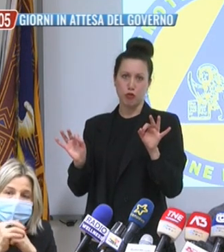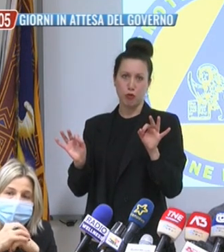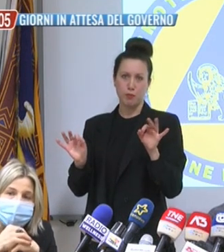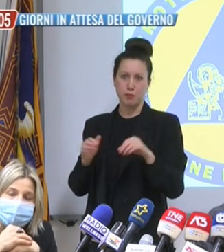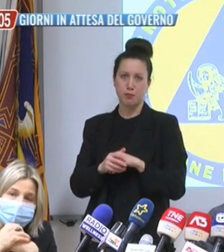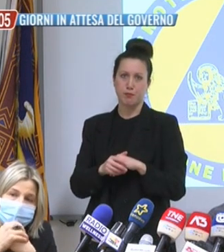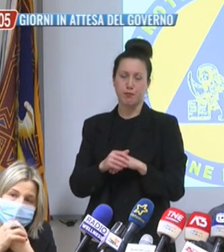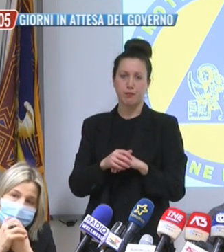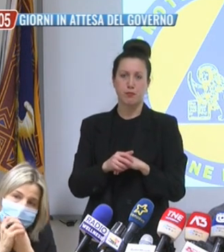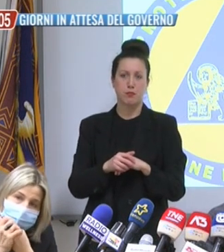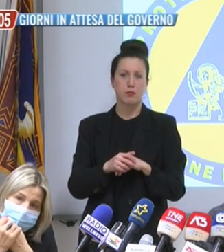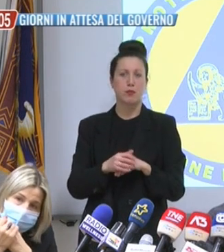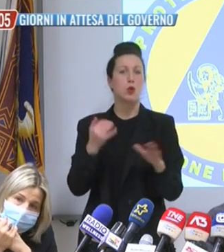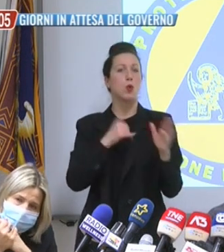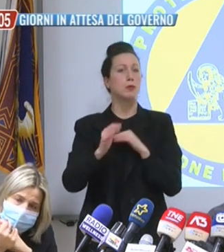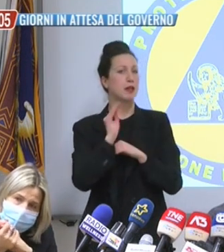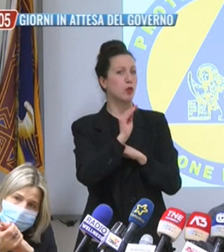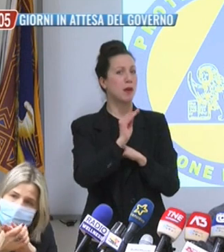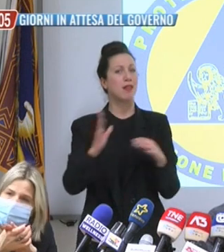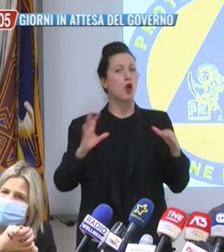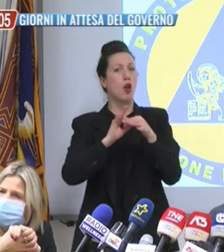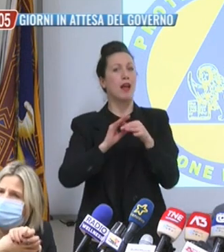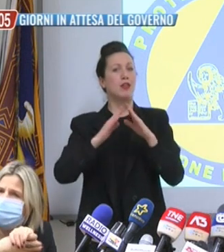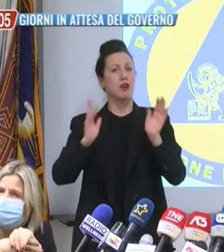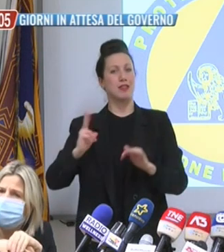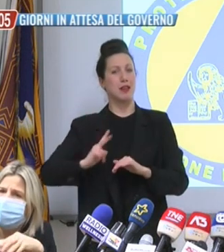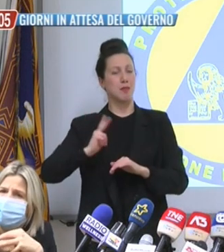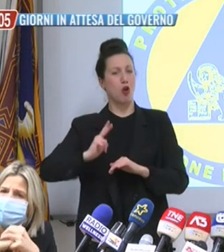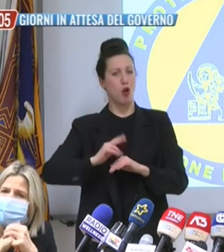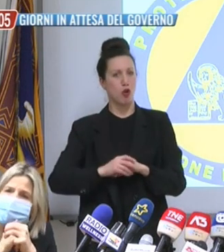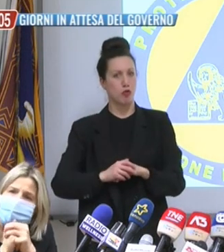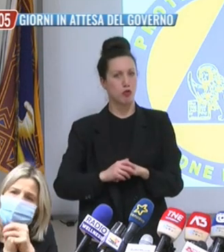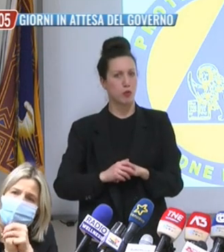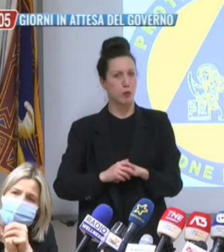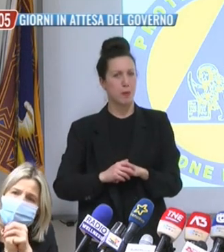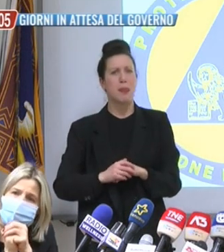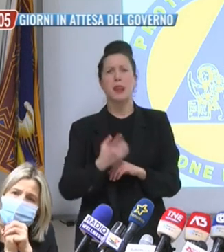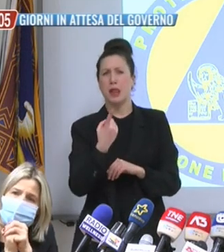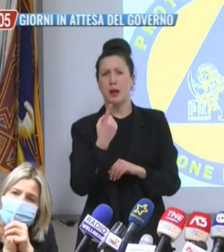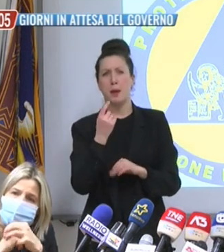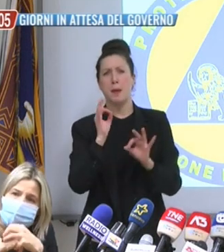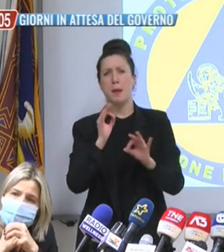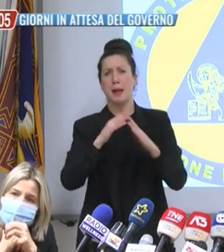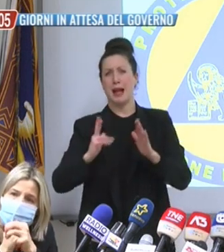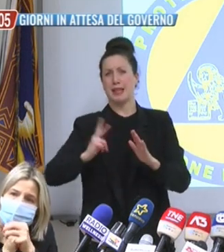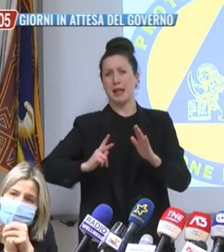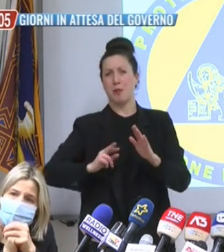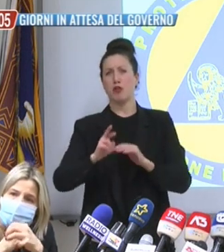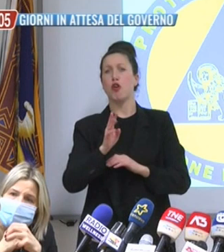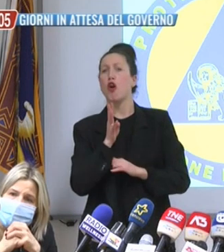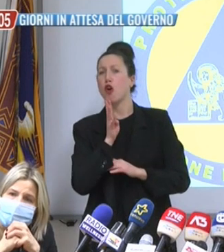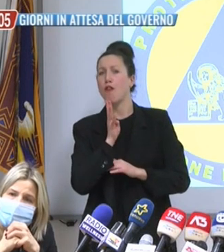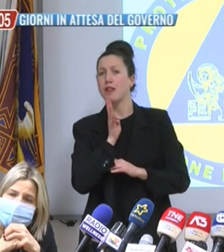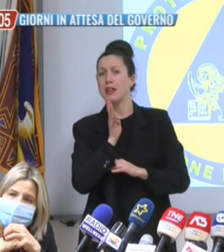Okay. L'ultima cosa, Presidente, riguarda le case di riposo. Sì. C'è stato il caso eclatante della casa di riposo di Rovigo, che si è infettata con